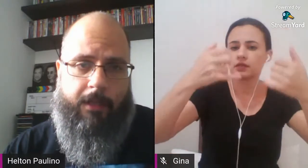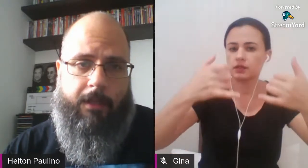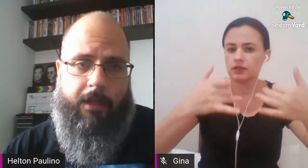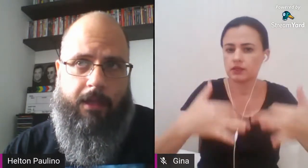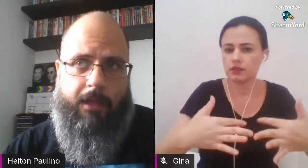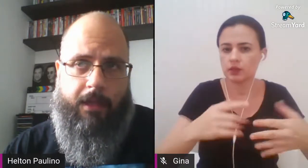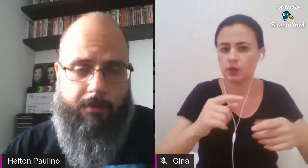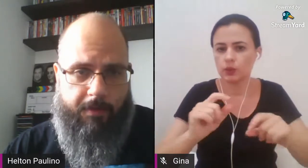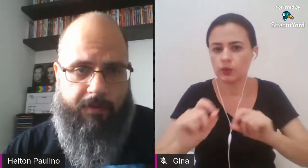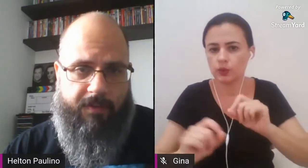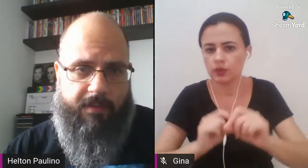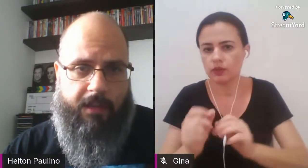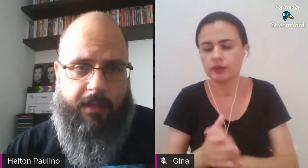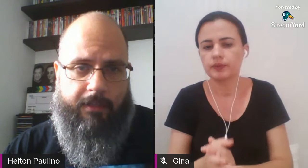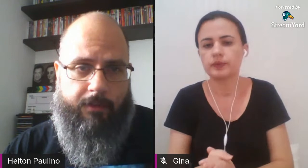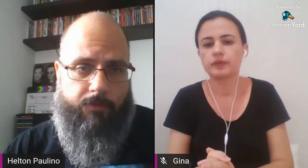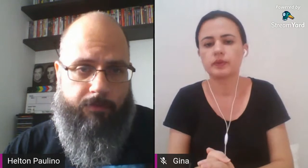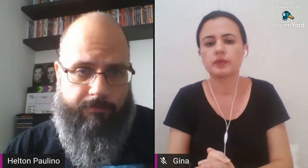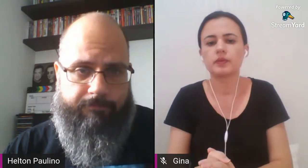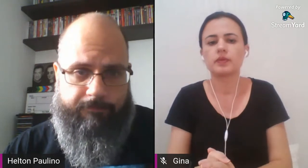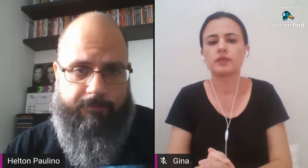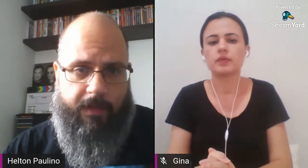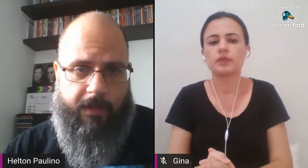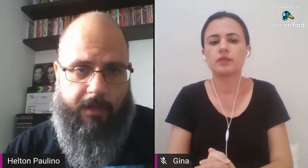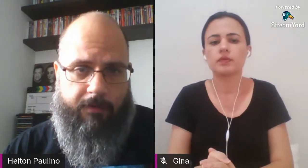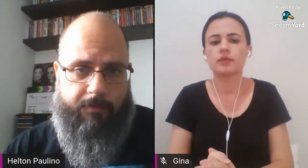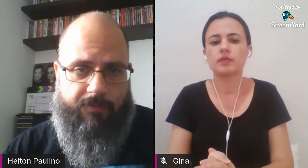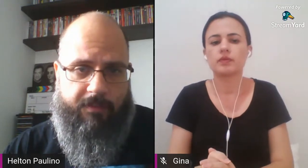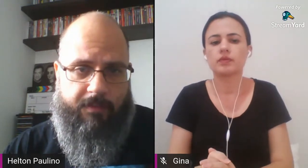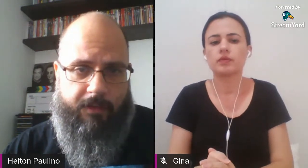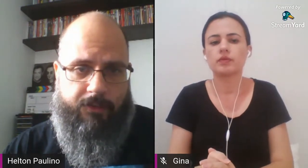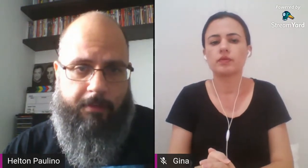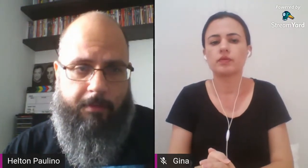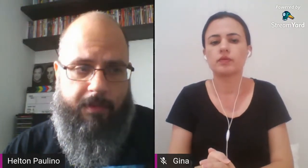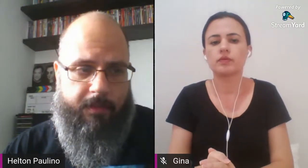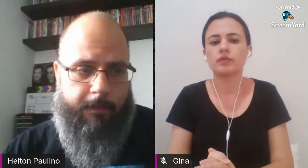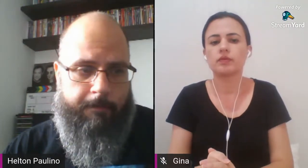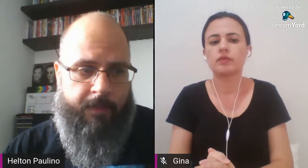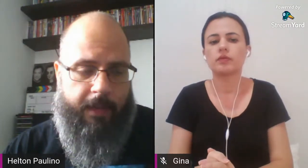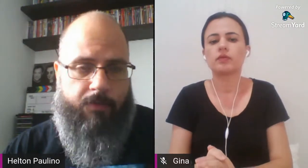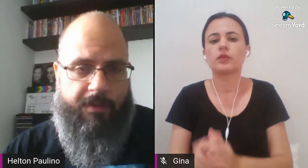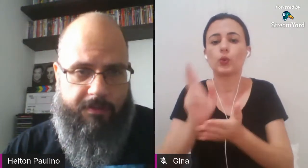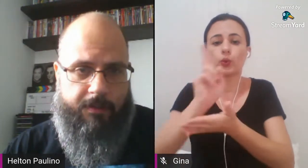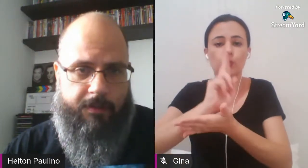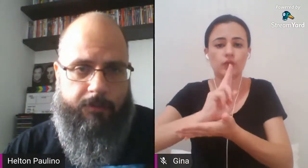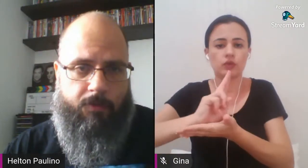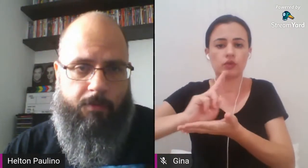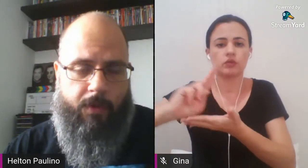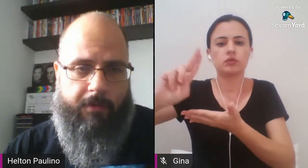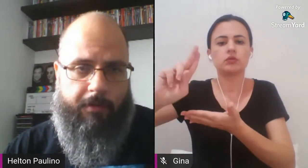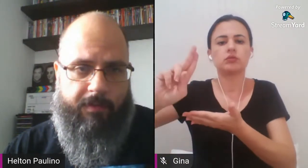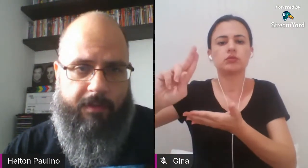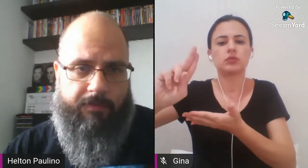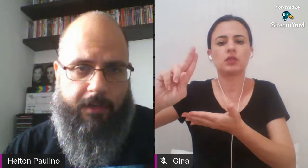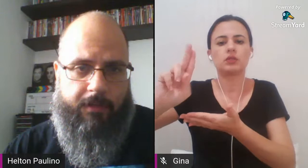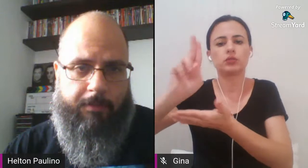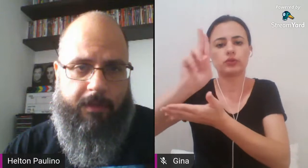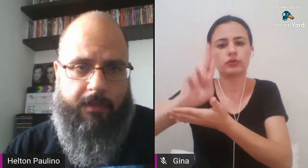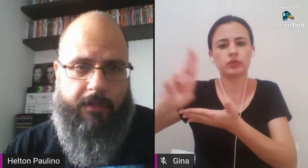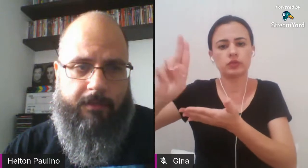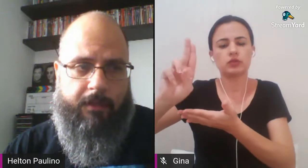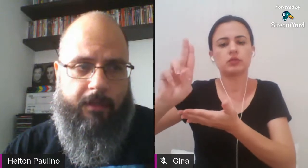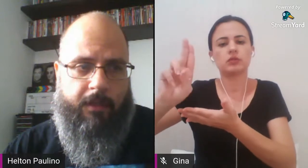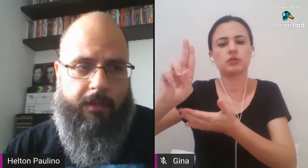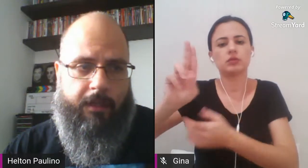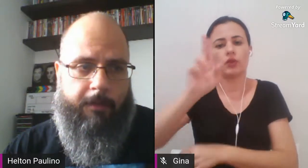estar em uma universidade de cunho, vamos dizer assim, extremamente reconhecido, como é o da Universidade Federal de